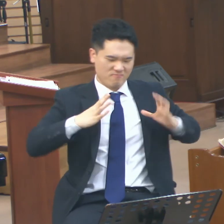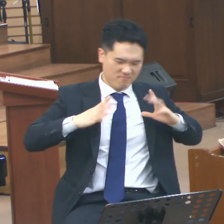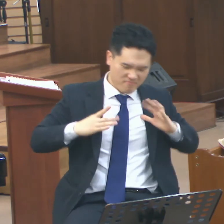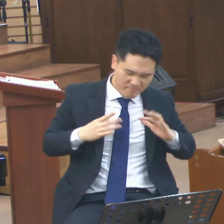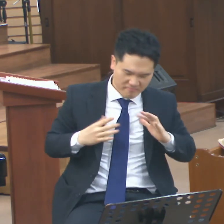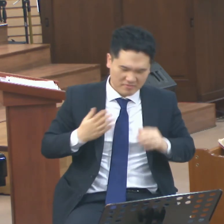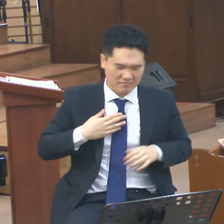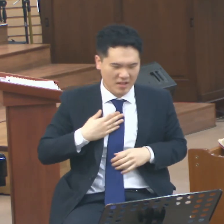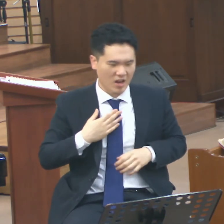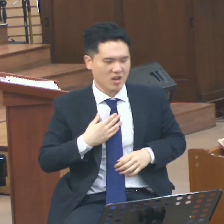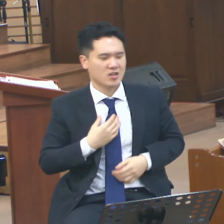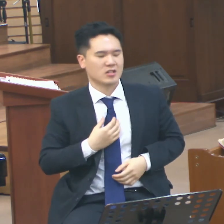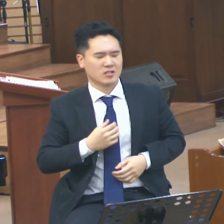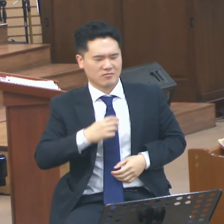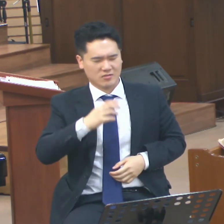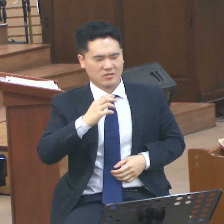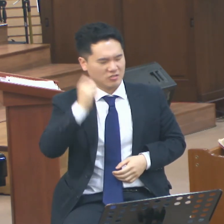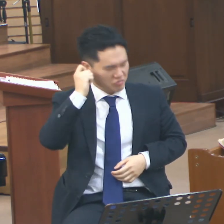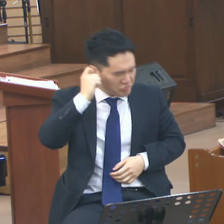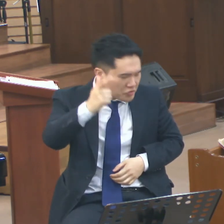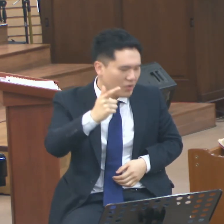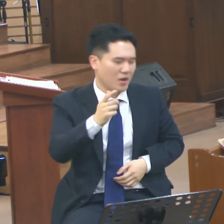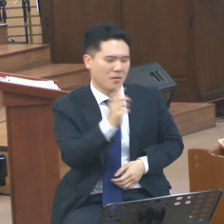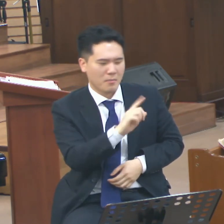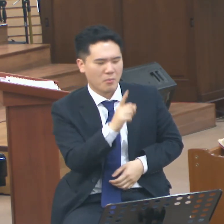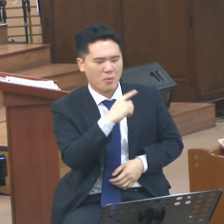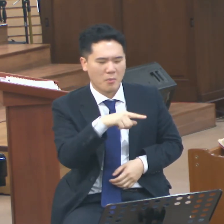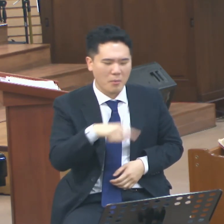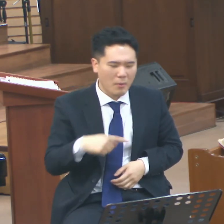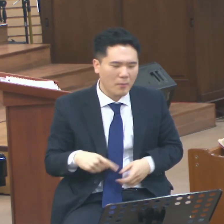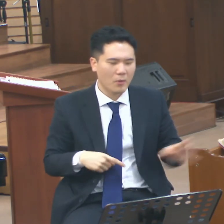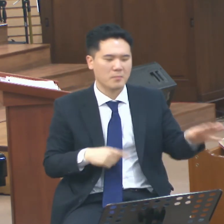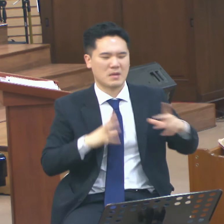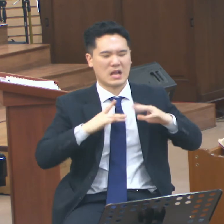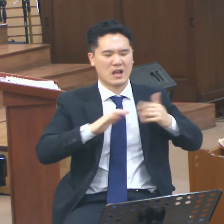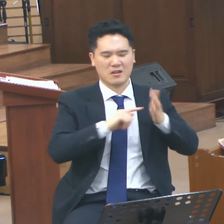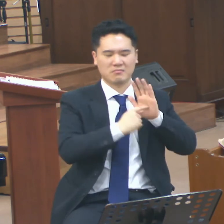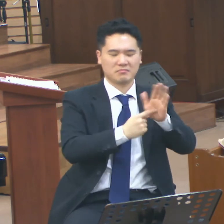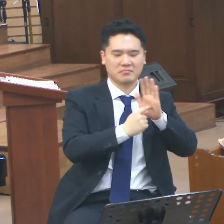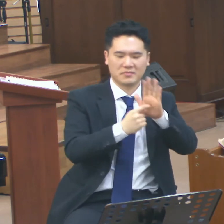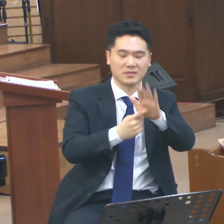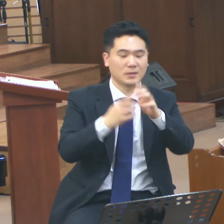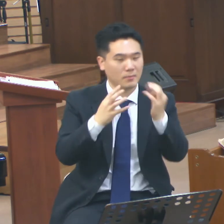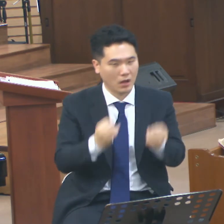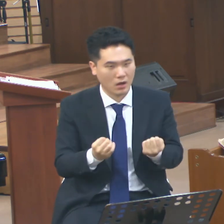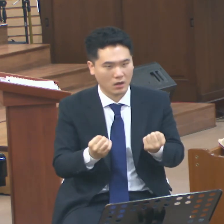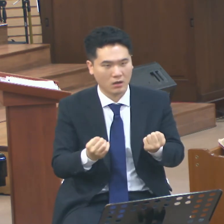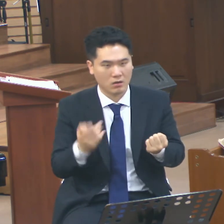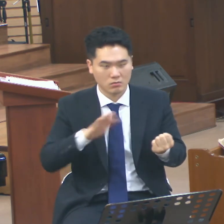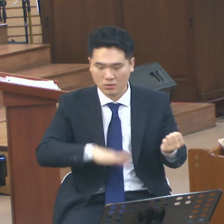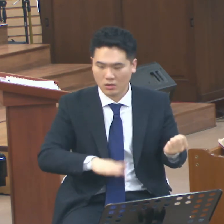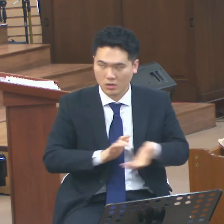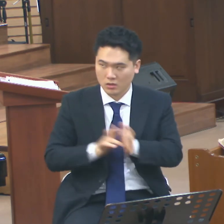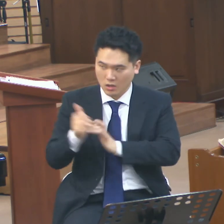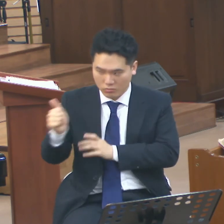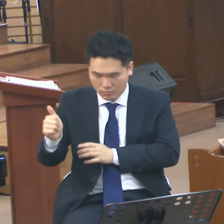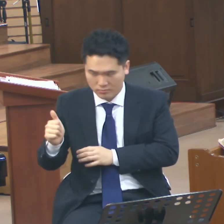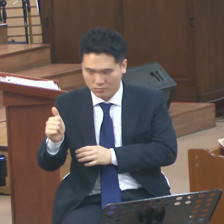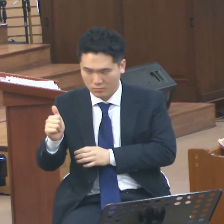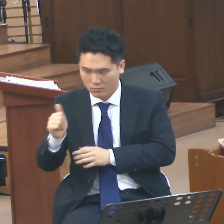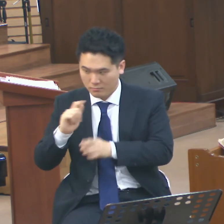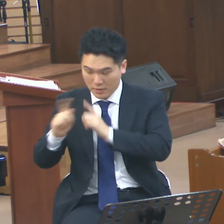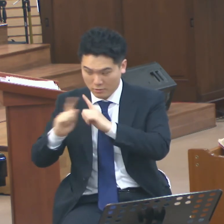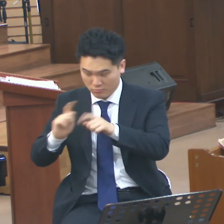대단한 얘기. 당시 랍비들은 자기 명예를 높이는 얘기를 많이 했다 그래요. 그런데 예수님 얘기를 말씀을 들어보면 예수님은